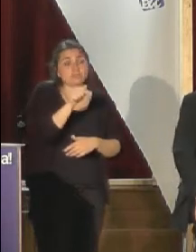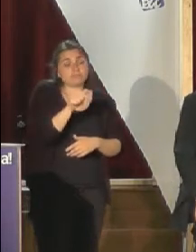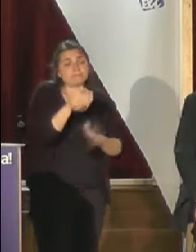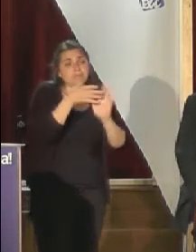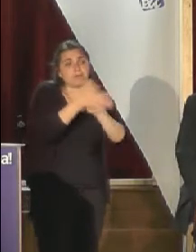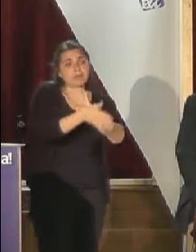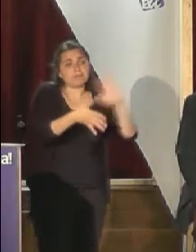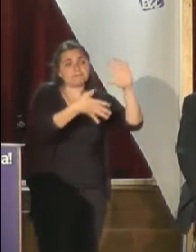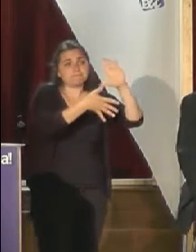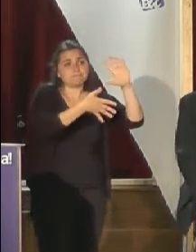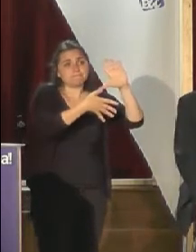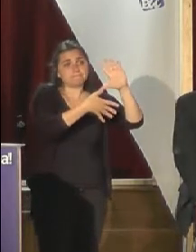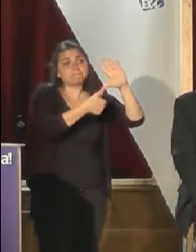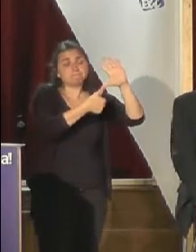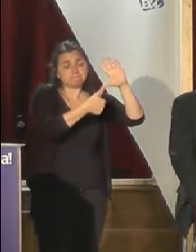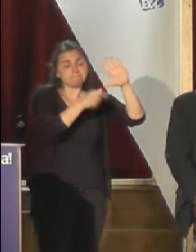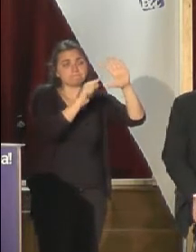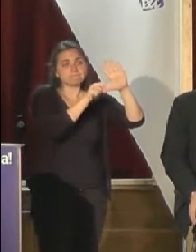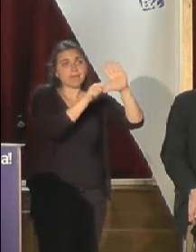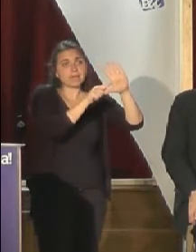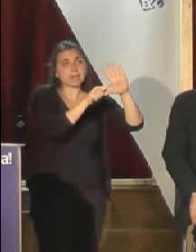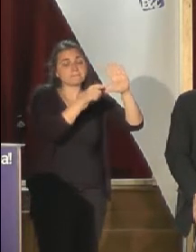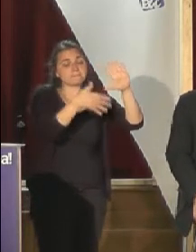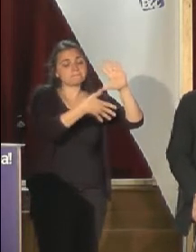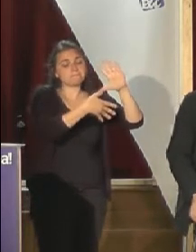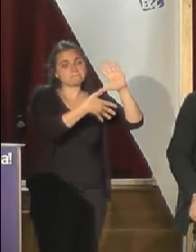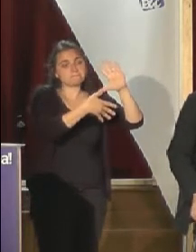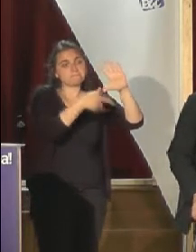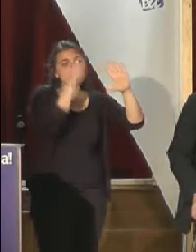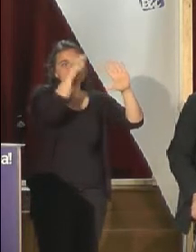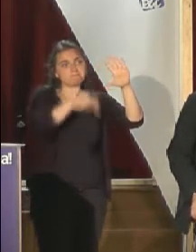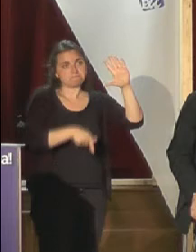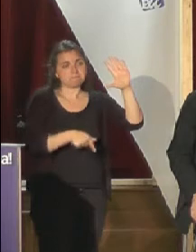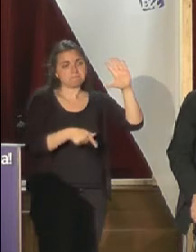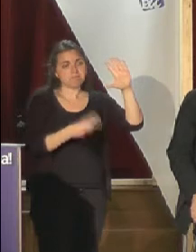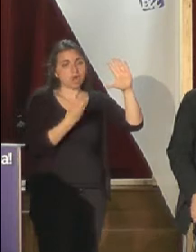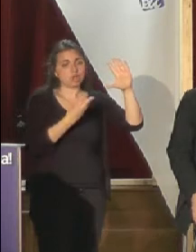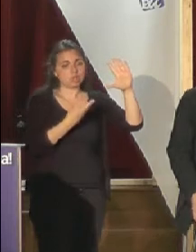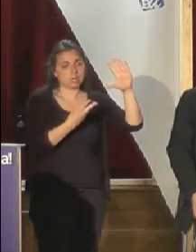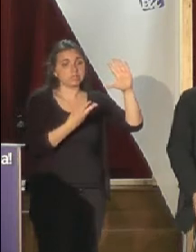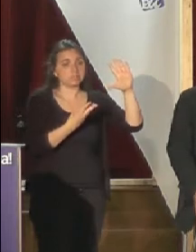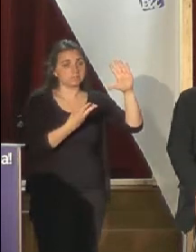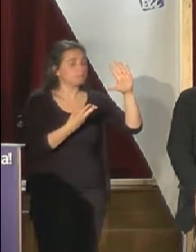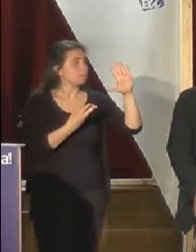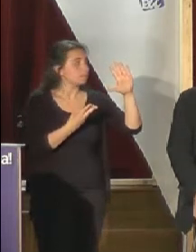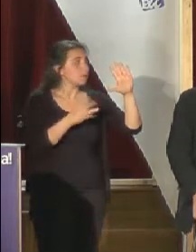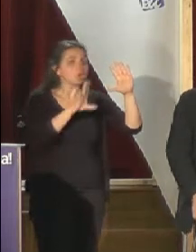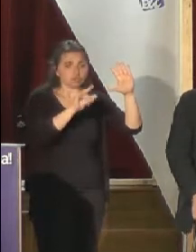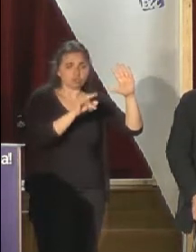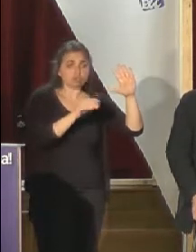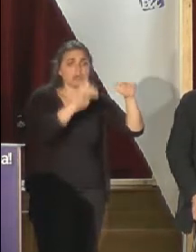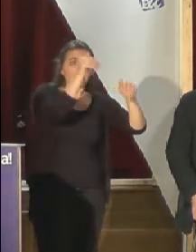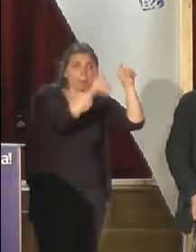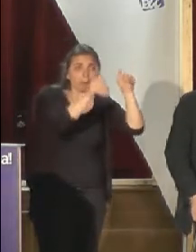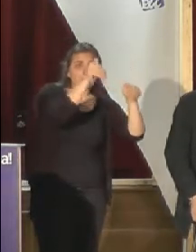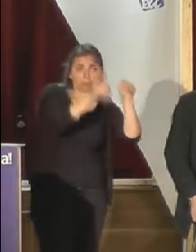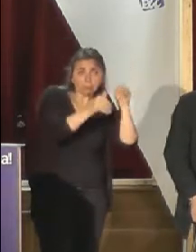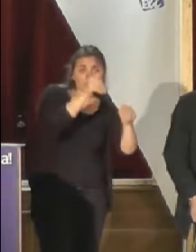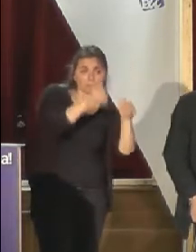yanquis con el patio trasero, América Central, Latinoamérica, Sudamérica. Sí, que voten. Si votan ben,